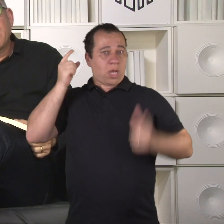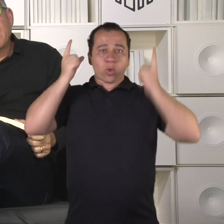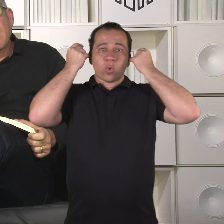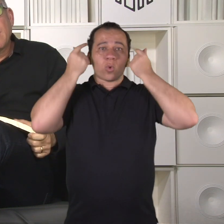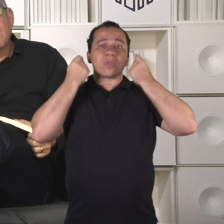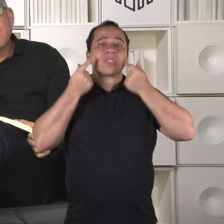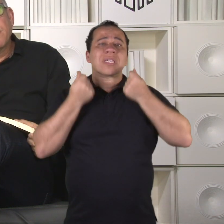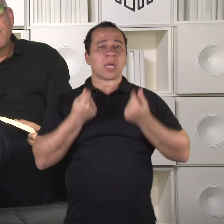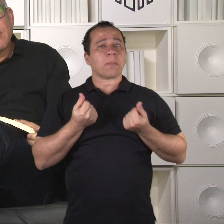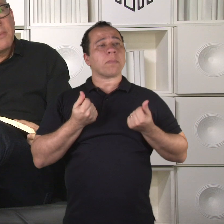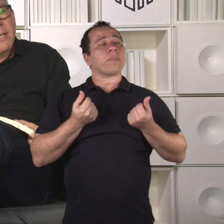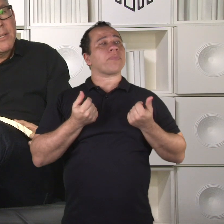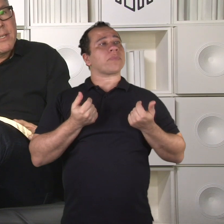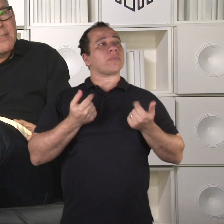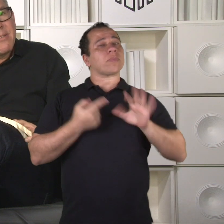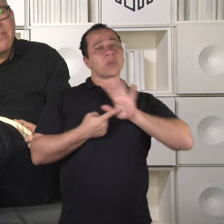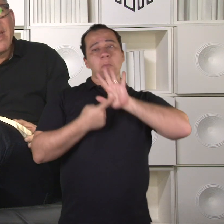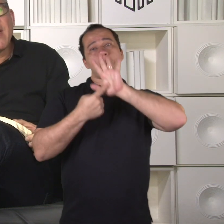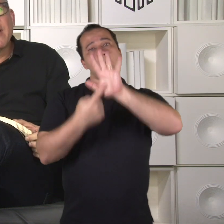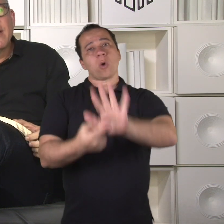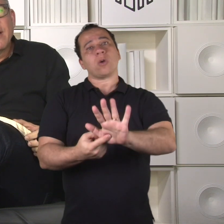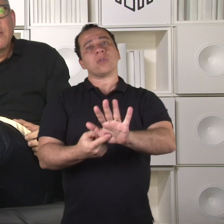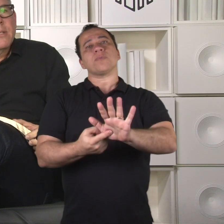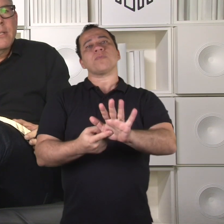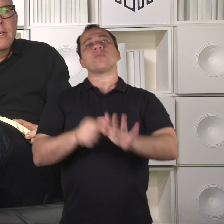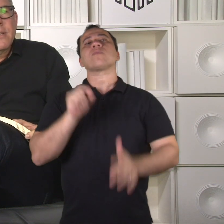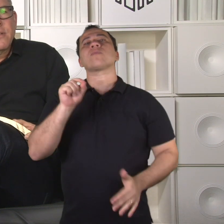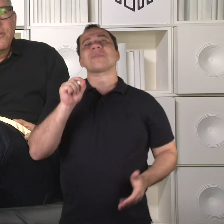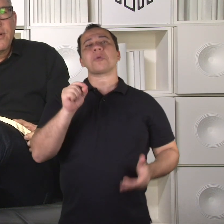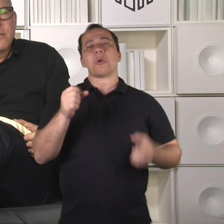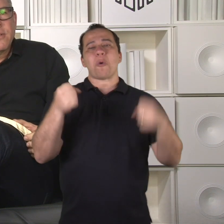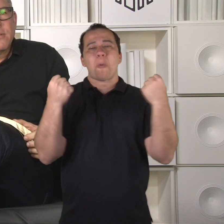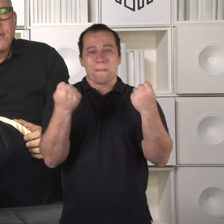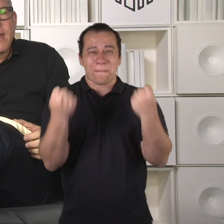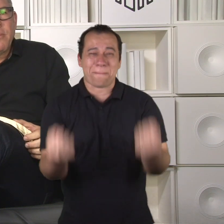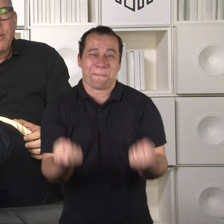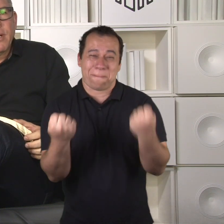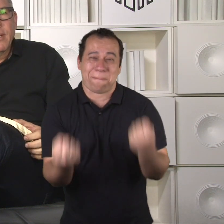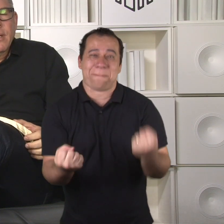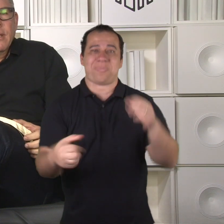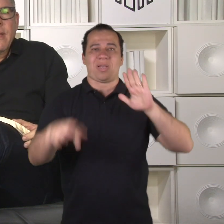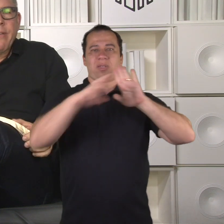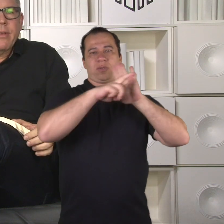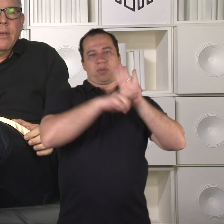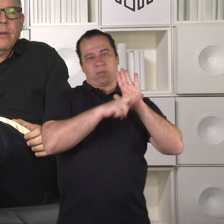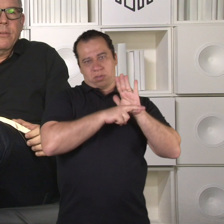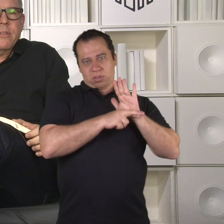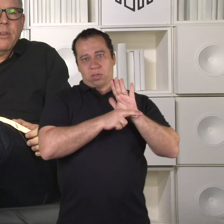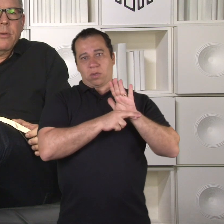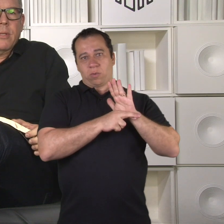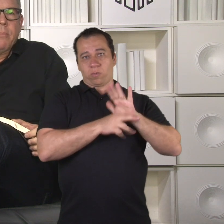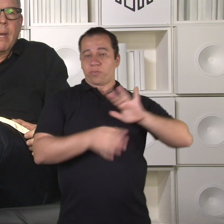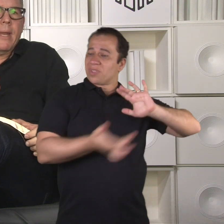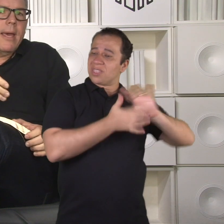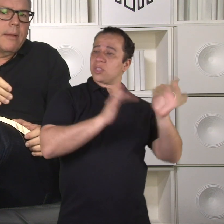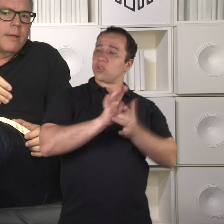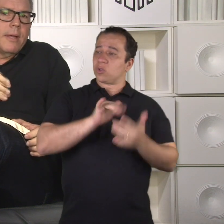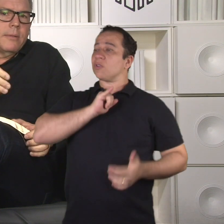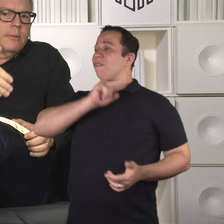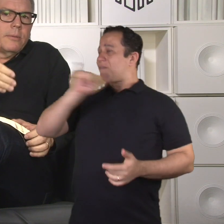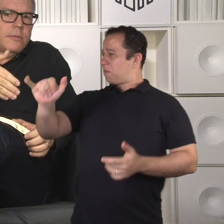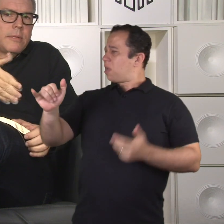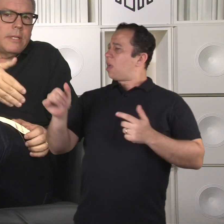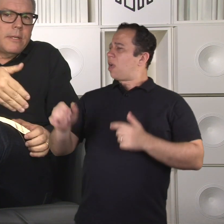capítulo 23, Jesus faz uma crítica severa aos líderes religiosos da sua época e que deve, inclusive, encontrar